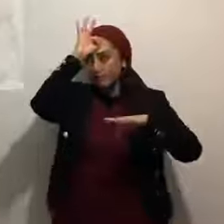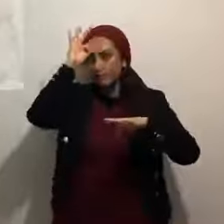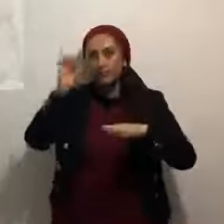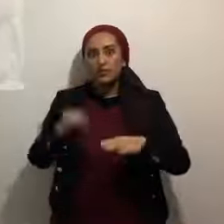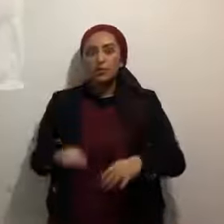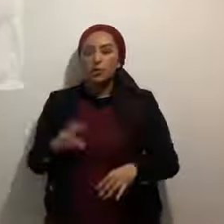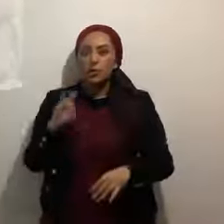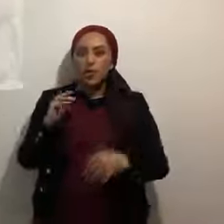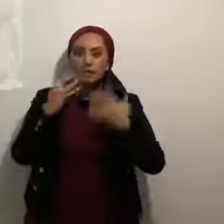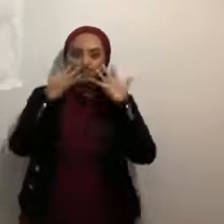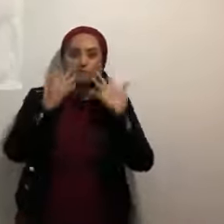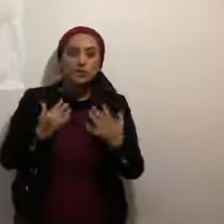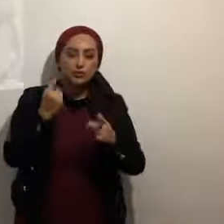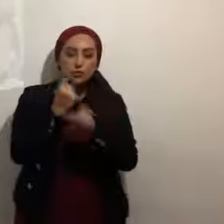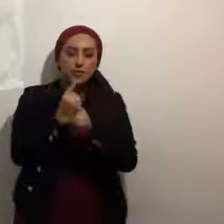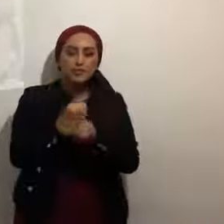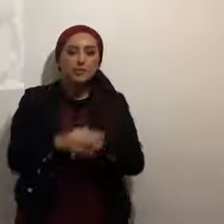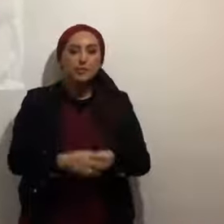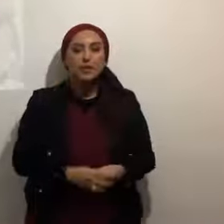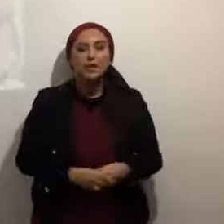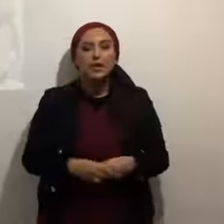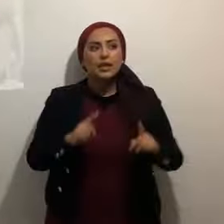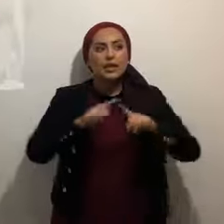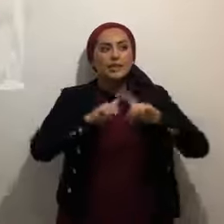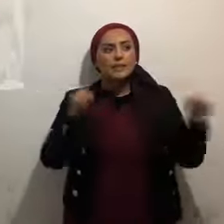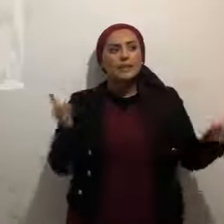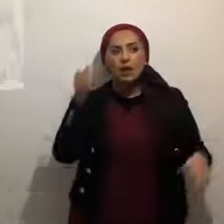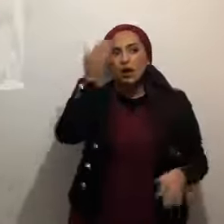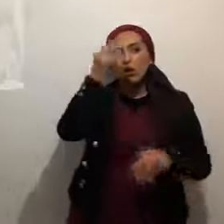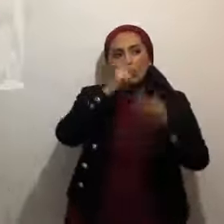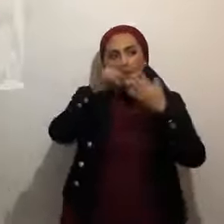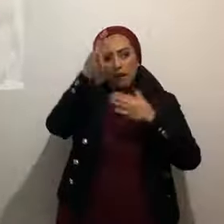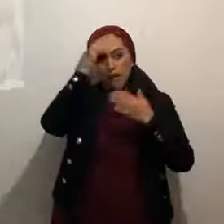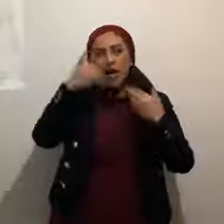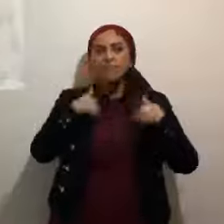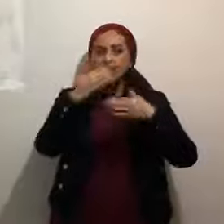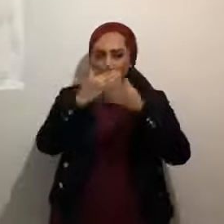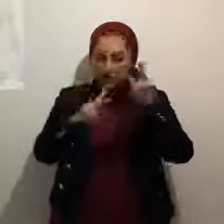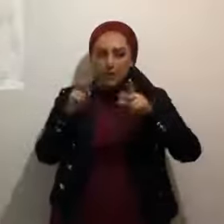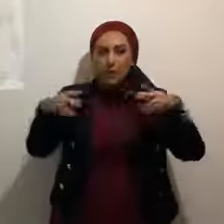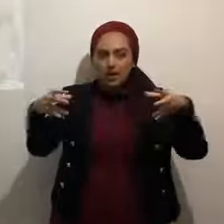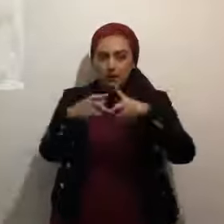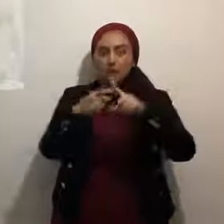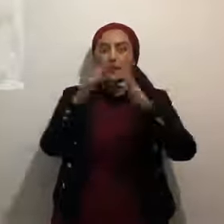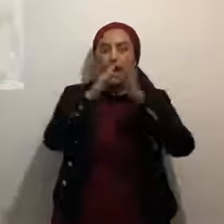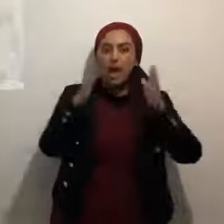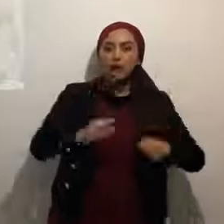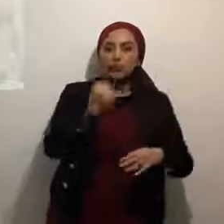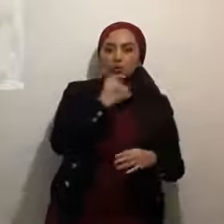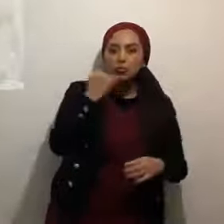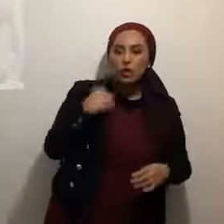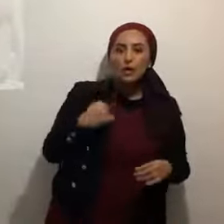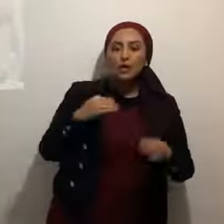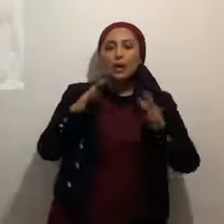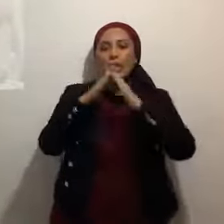Terrible, ¿verdad? Pero el Eterno tiene el remanente de la casa de Israel y el remanente de la casa de Judá y